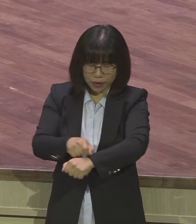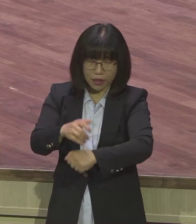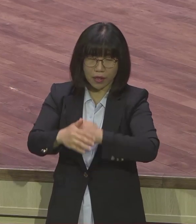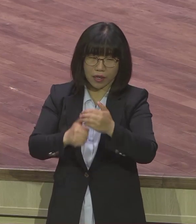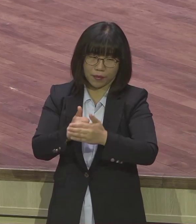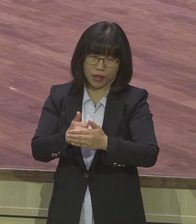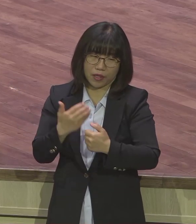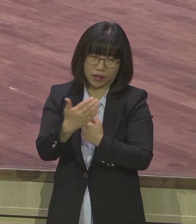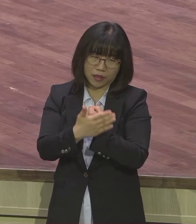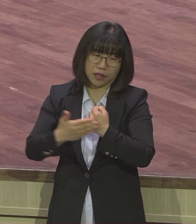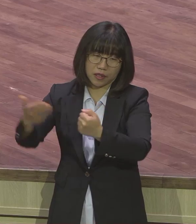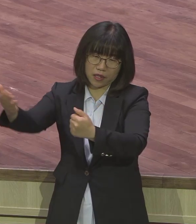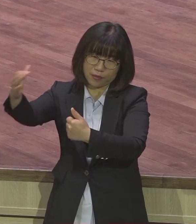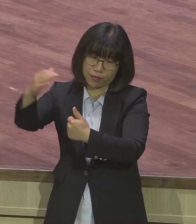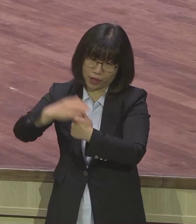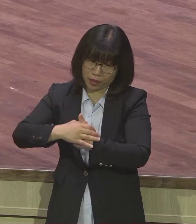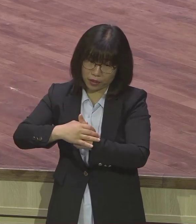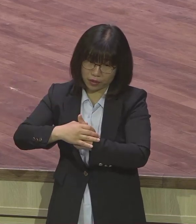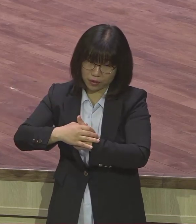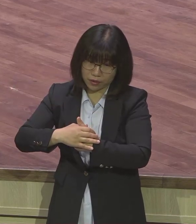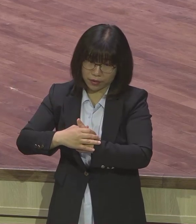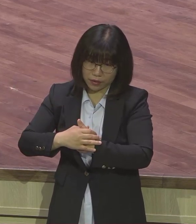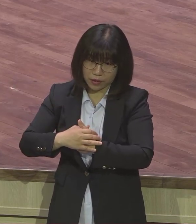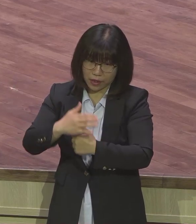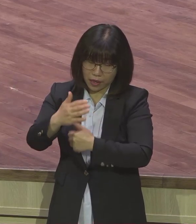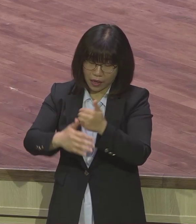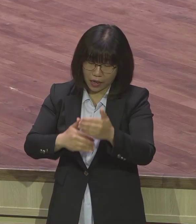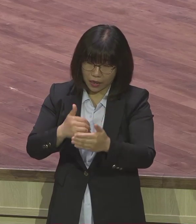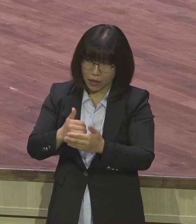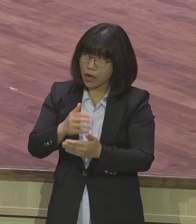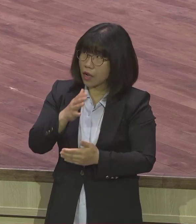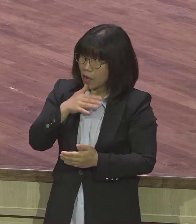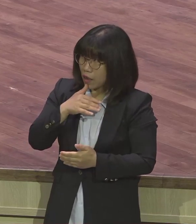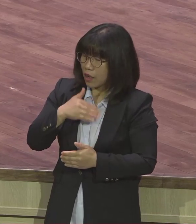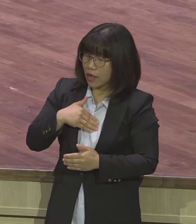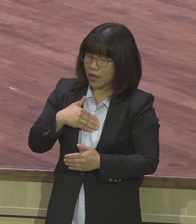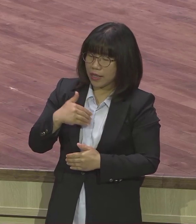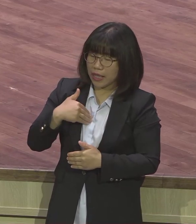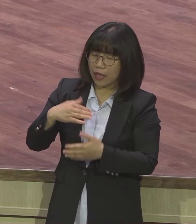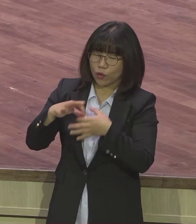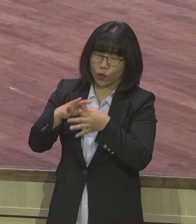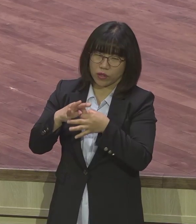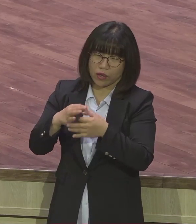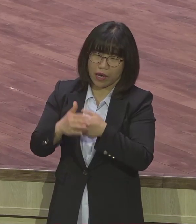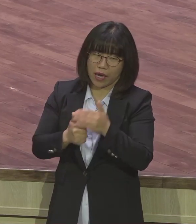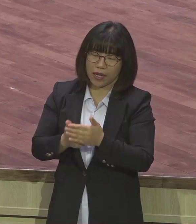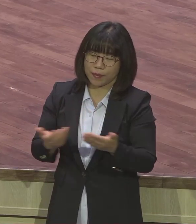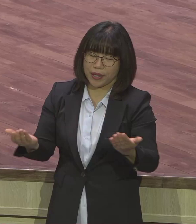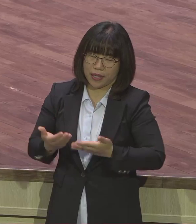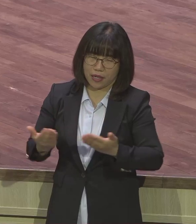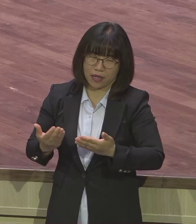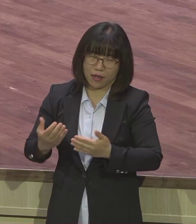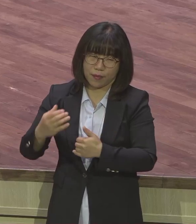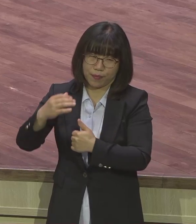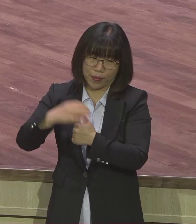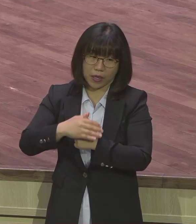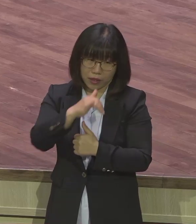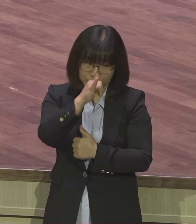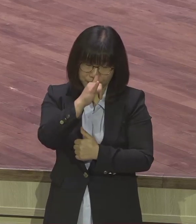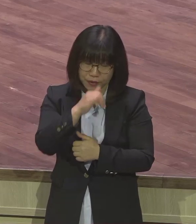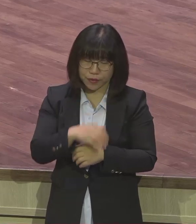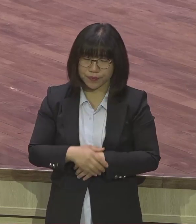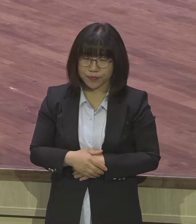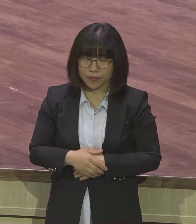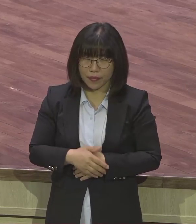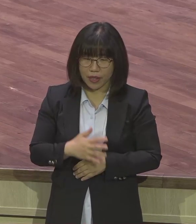은혜를 주셨다는 것은 뭐요? 나를 통해서 특별한 할 일이 있는 거예요. 아멘. 그걸 인정해야 돼요. 그러니까